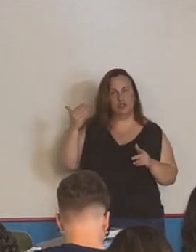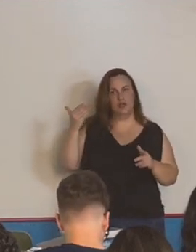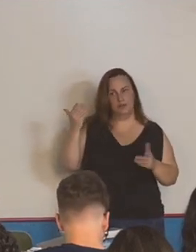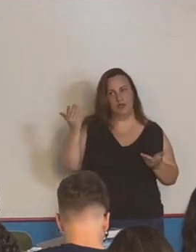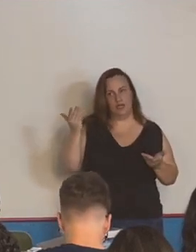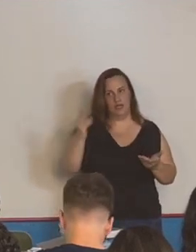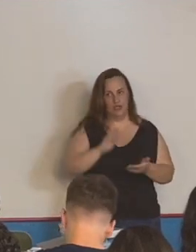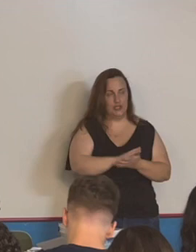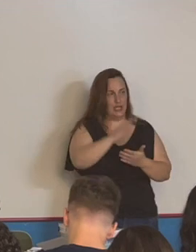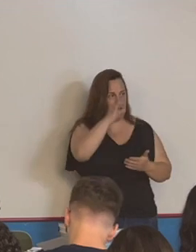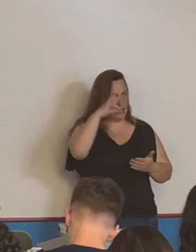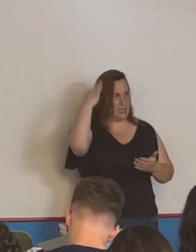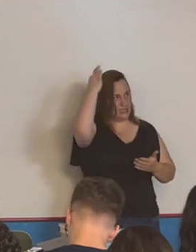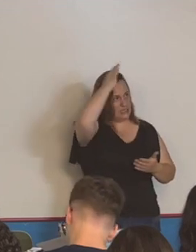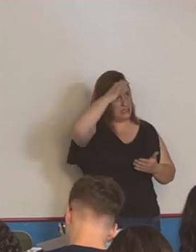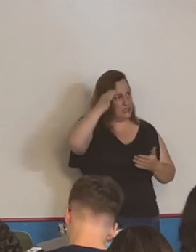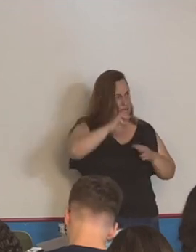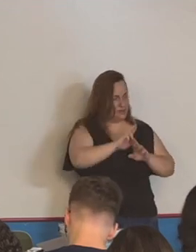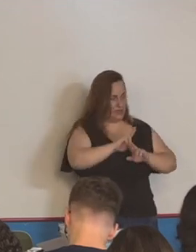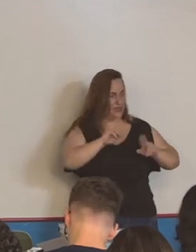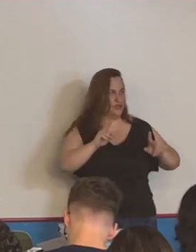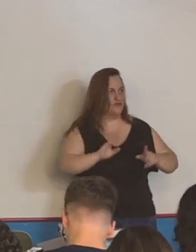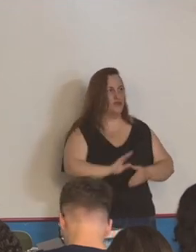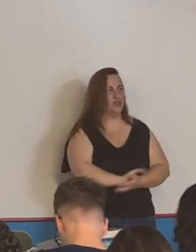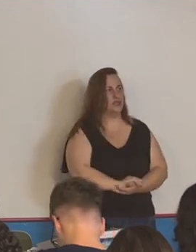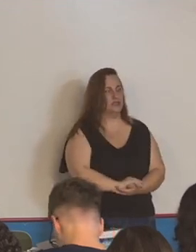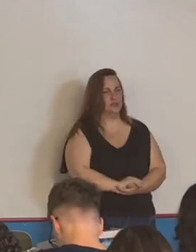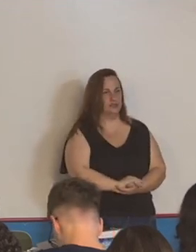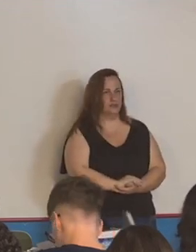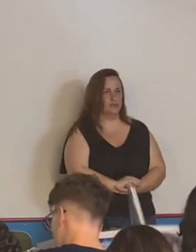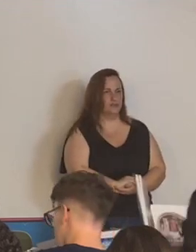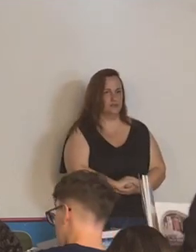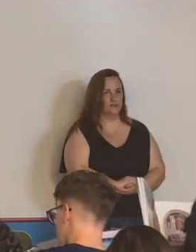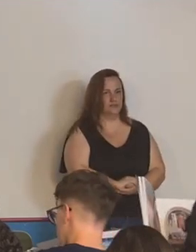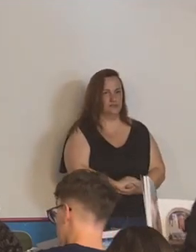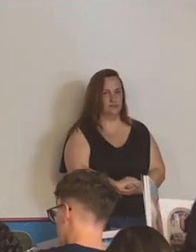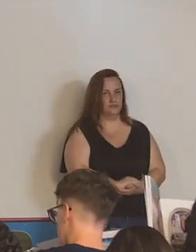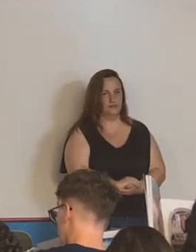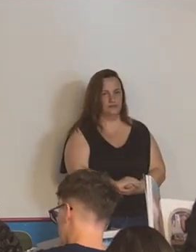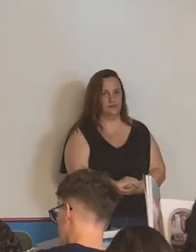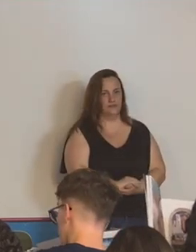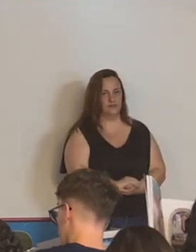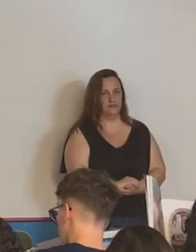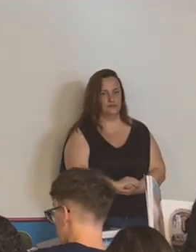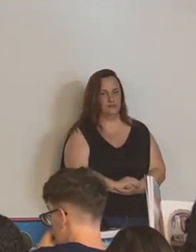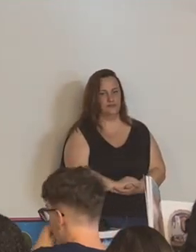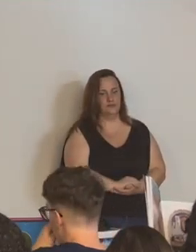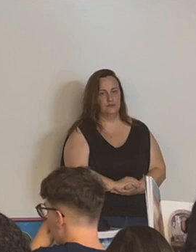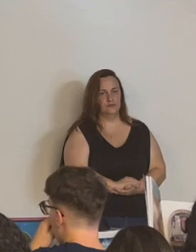enfrentados, né, pelo santo na narrativa bíblica. Né?